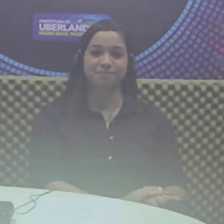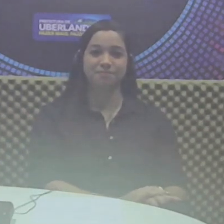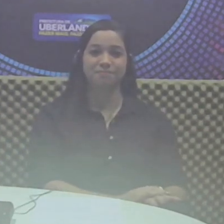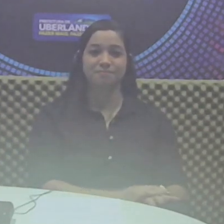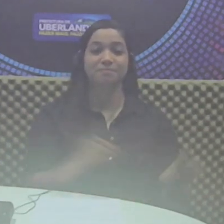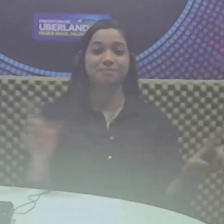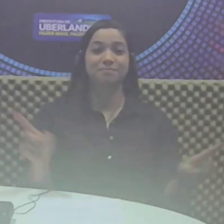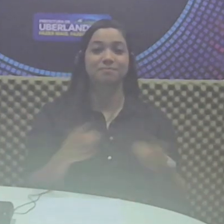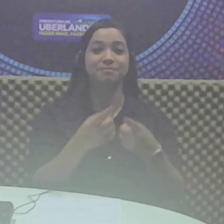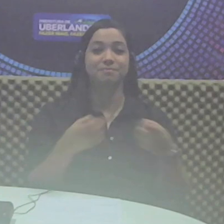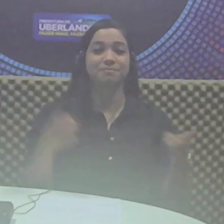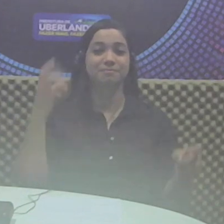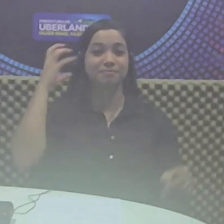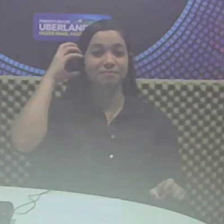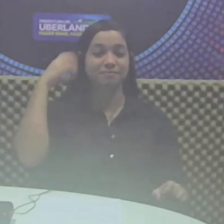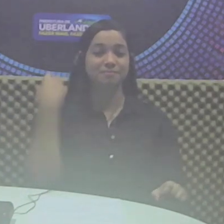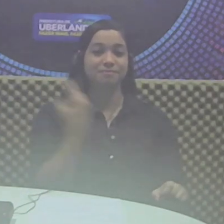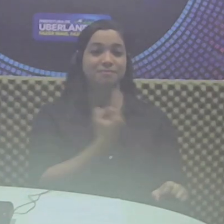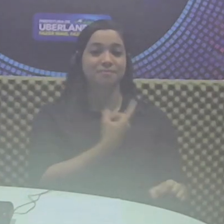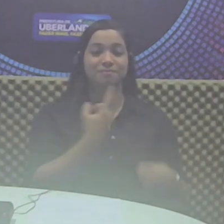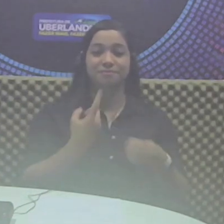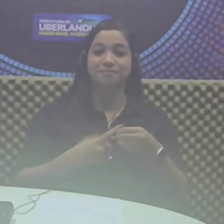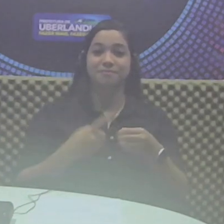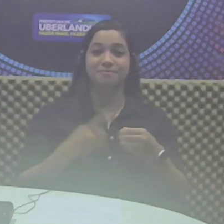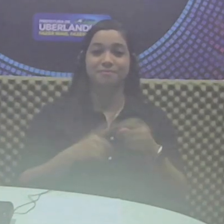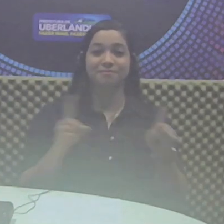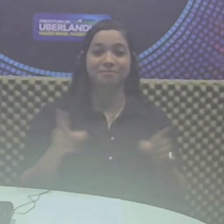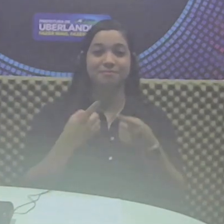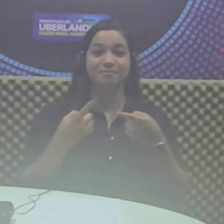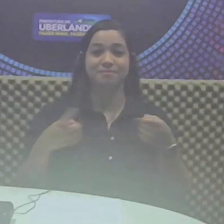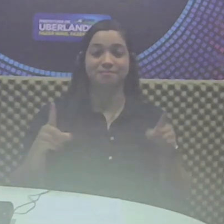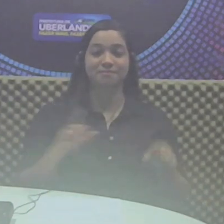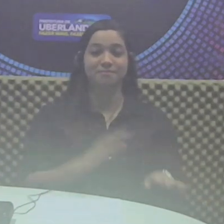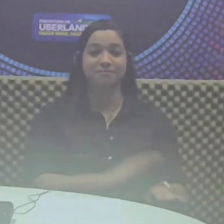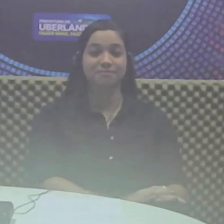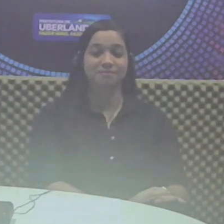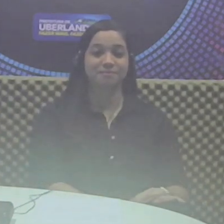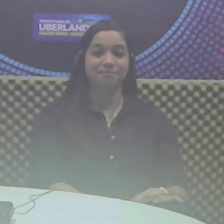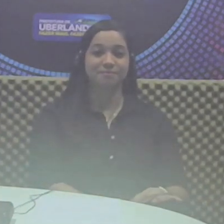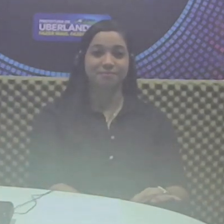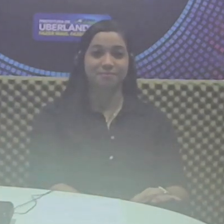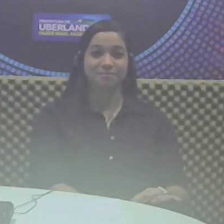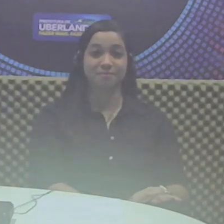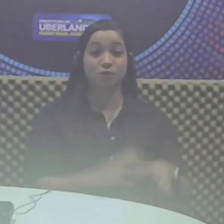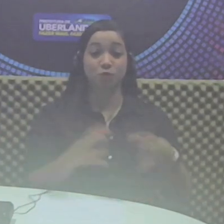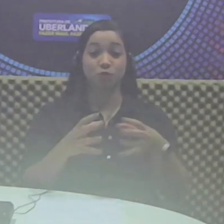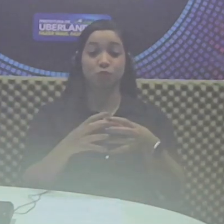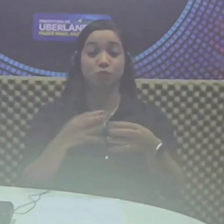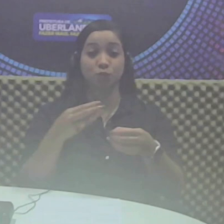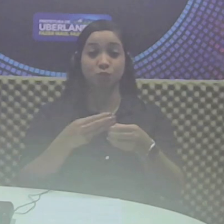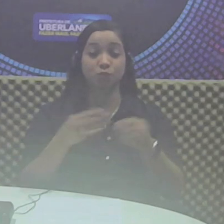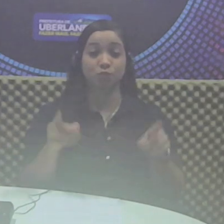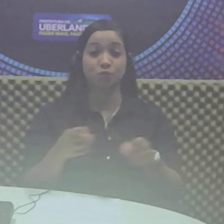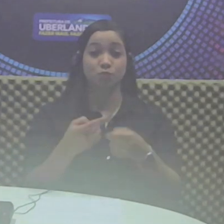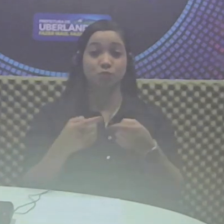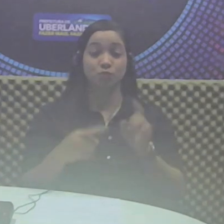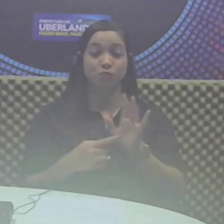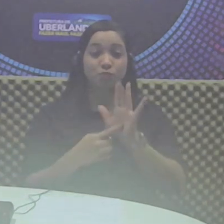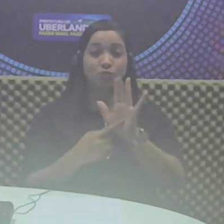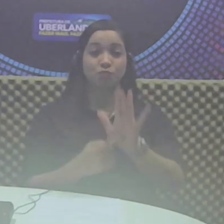rádio nossa cidade banda Municipal faz homenagem às mães na noite